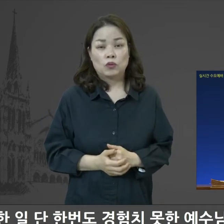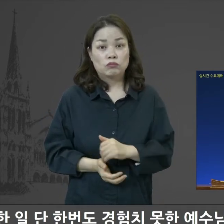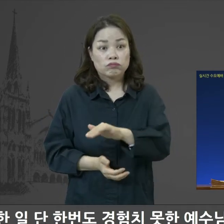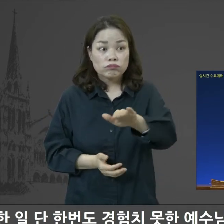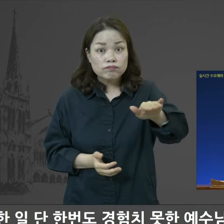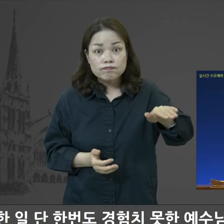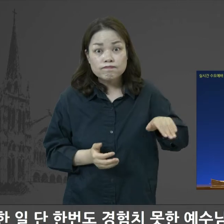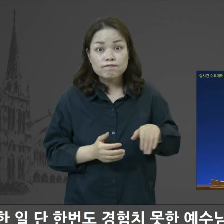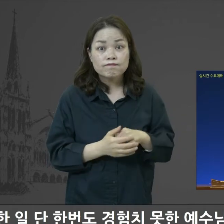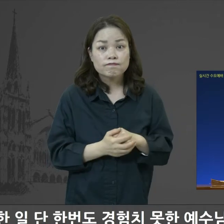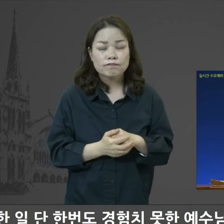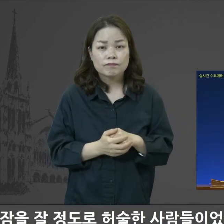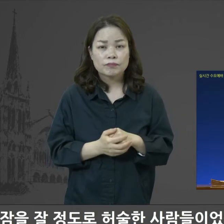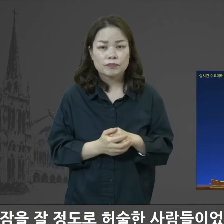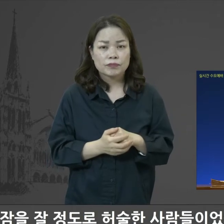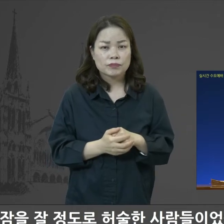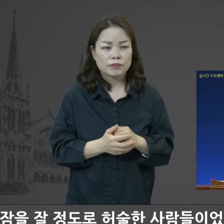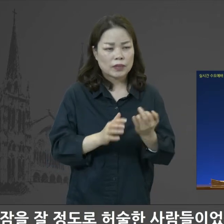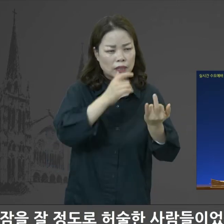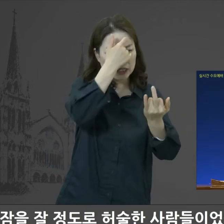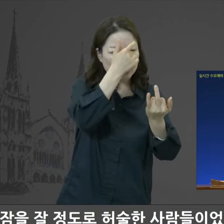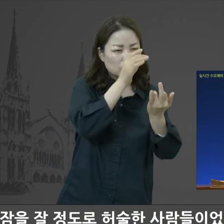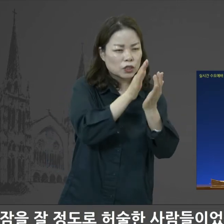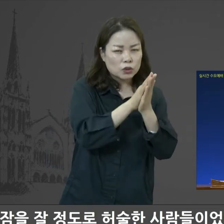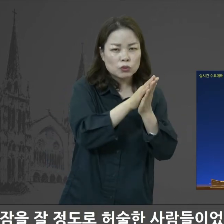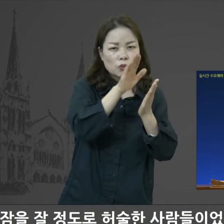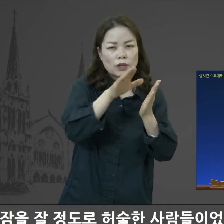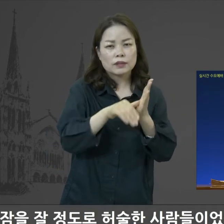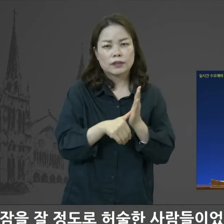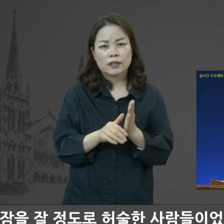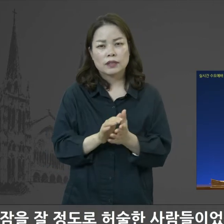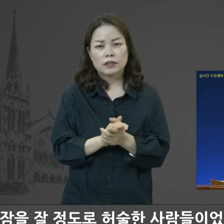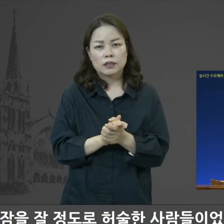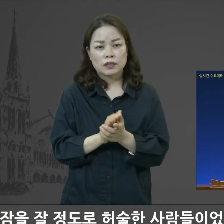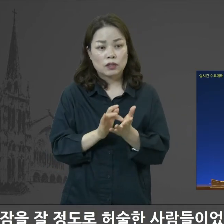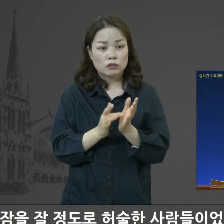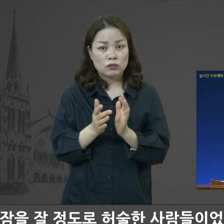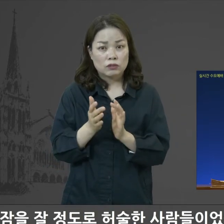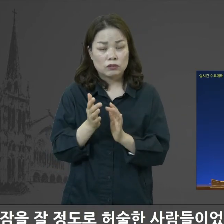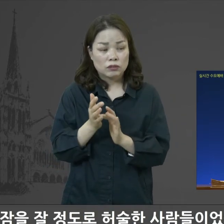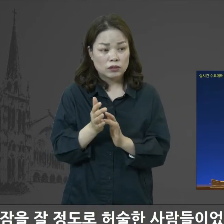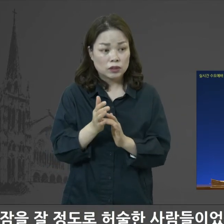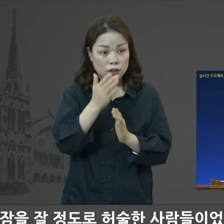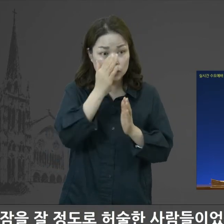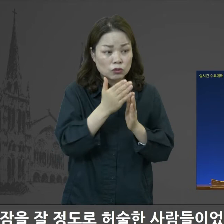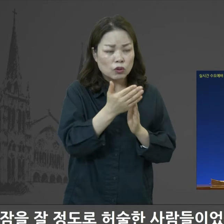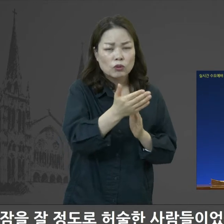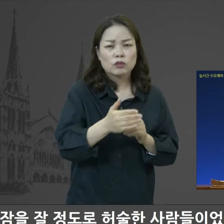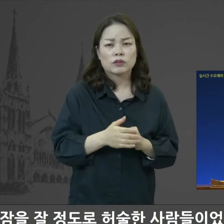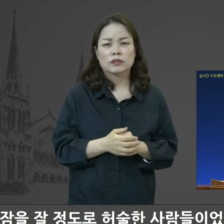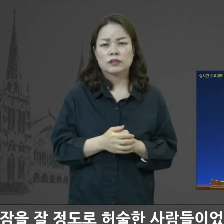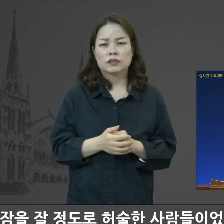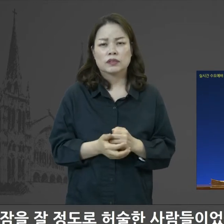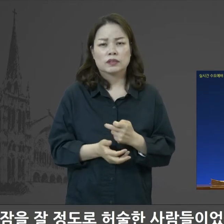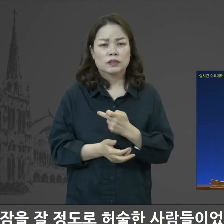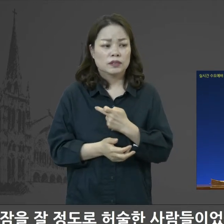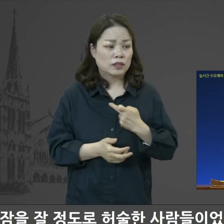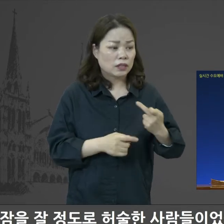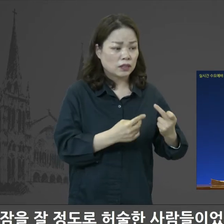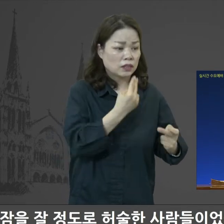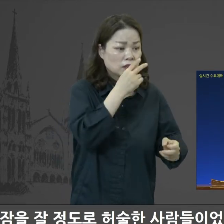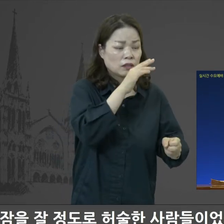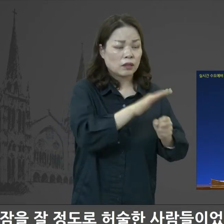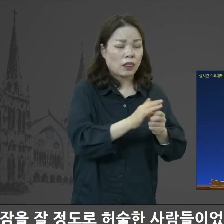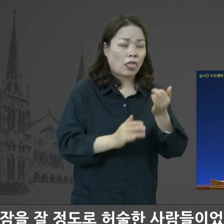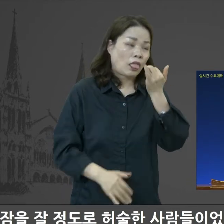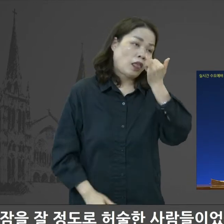우리는 이 겟세마네 기도를 대할 때 단순히 예수님은 기도하러 가셨고 제자들은 어처구니 없이